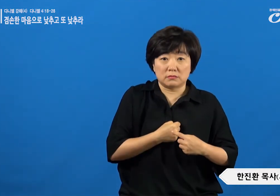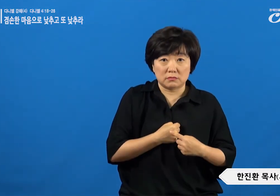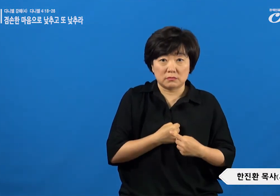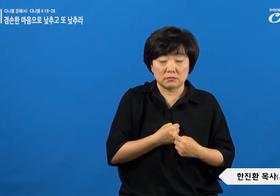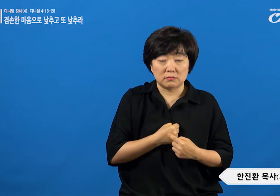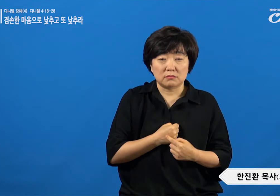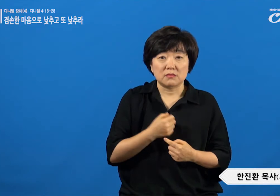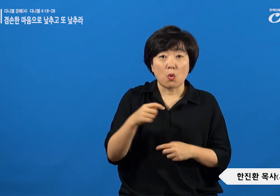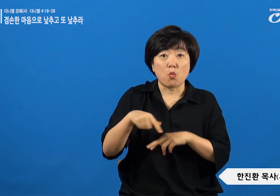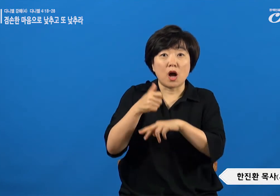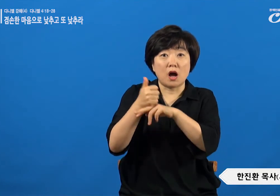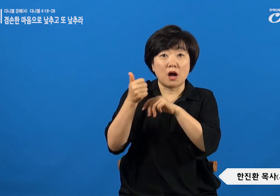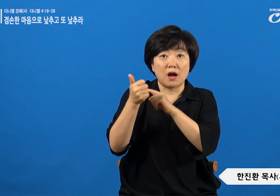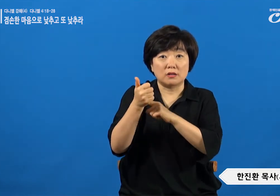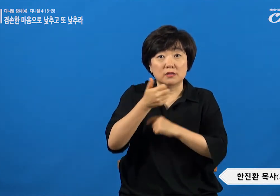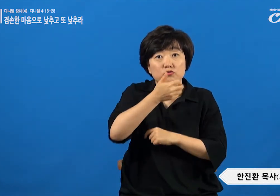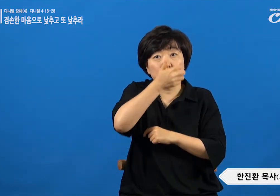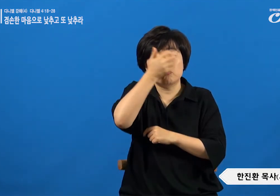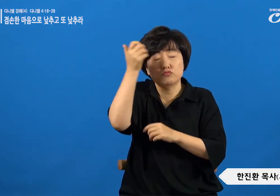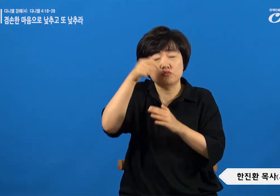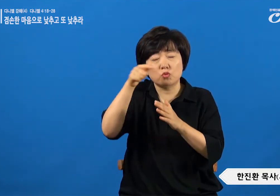소름이 쫙 끼쳤습니다.